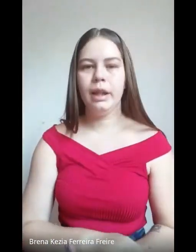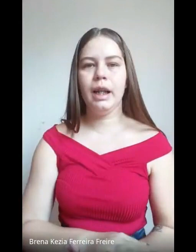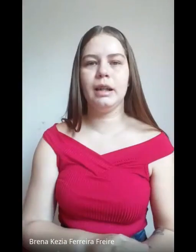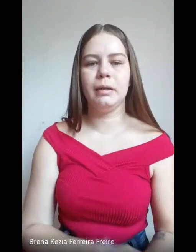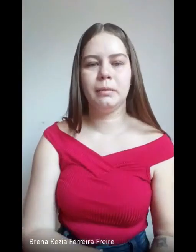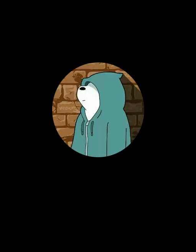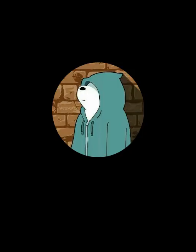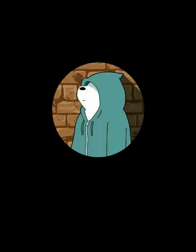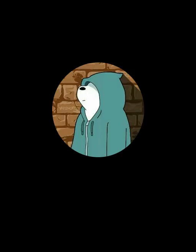aí?